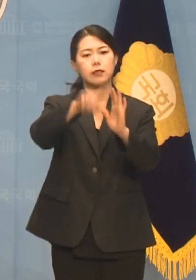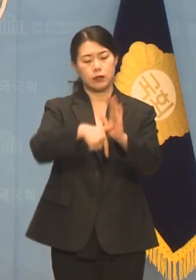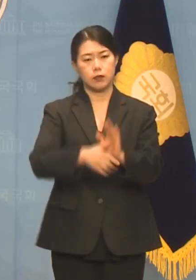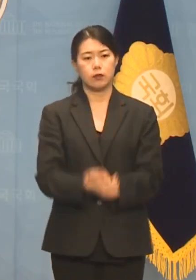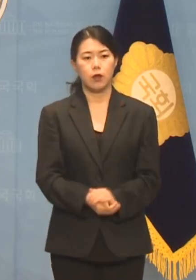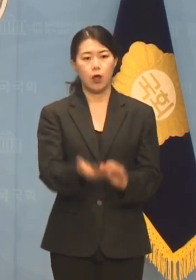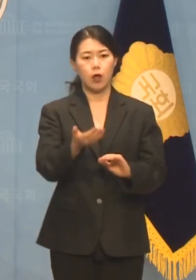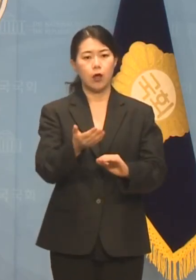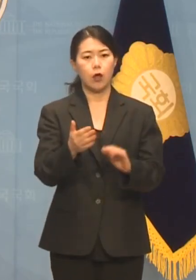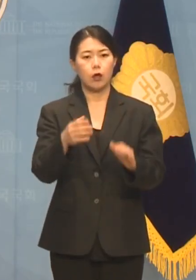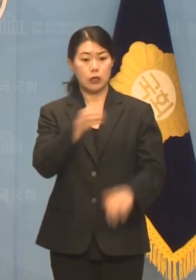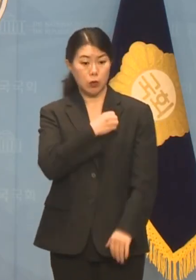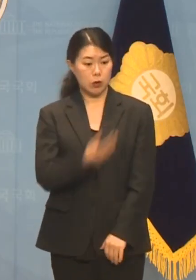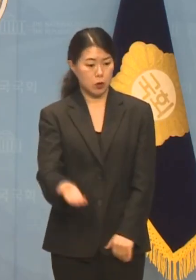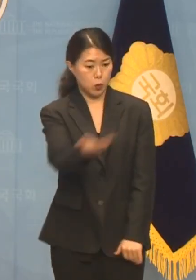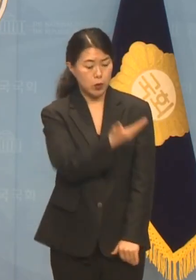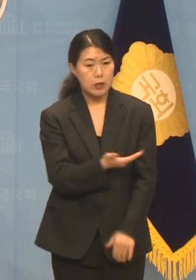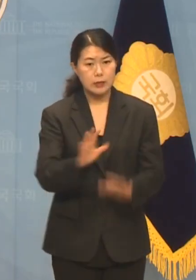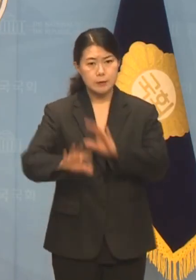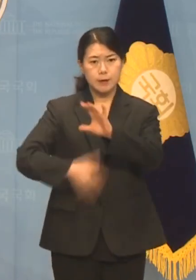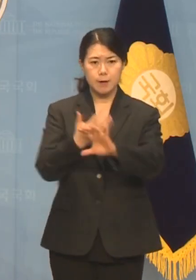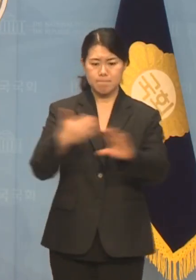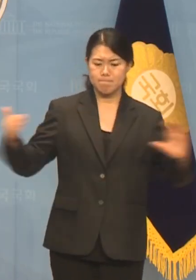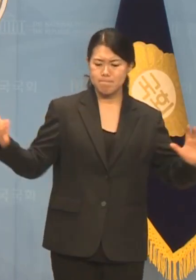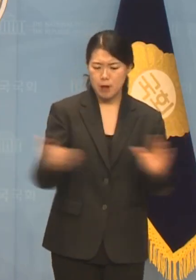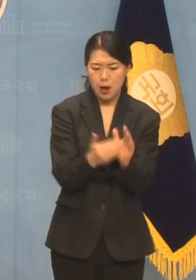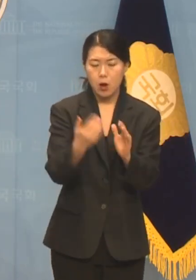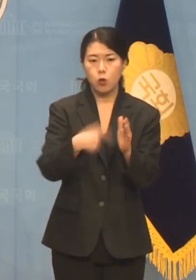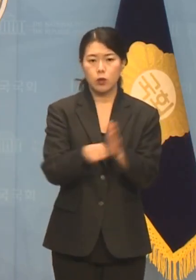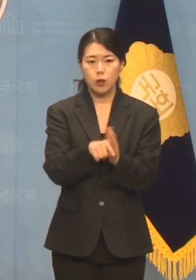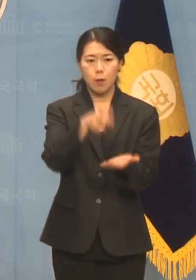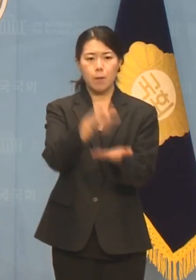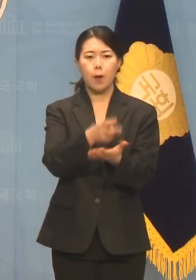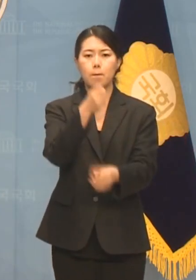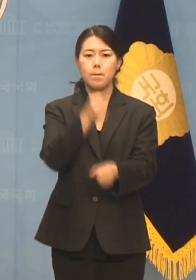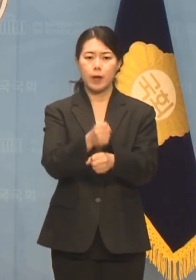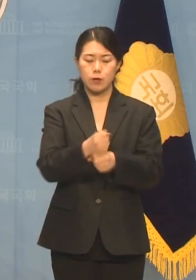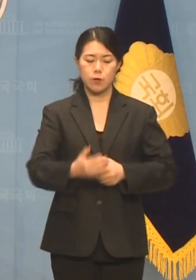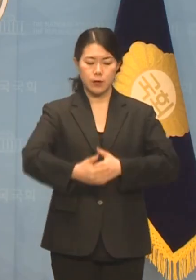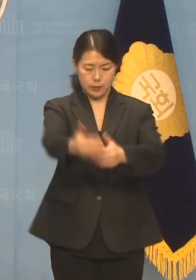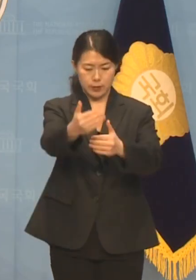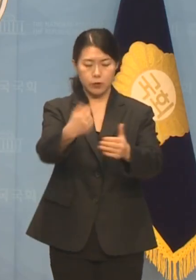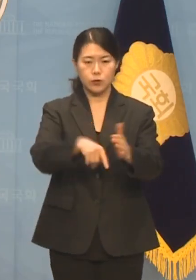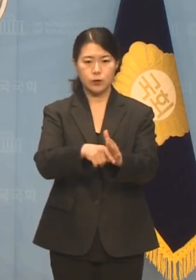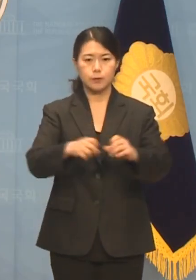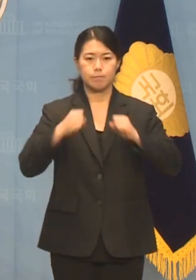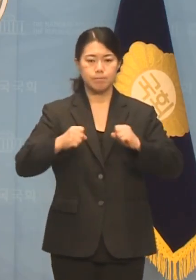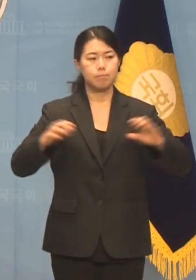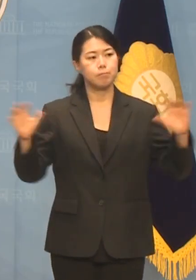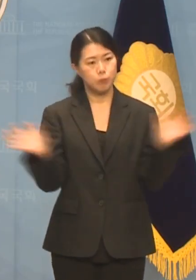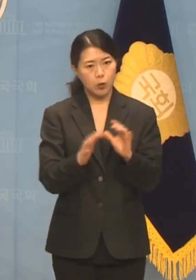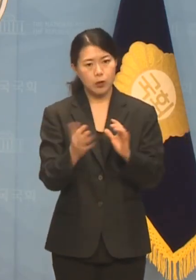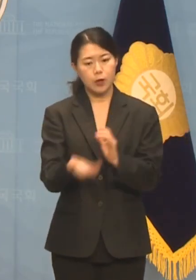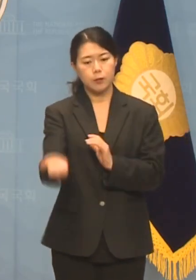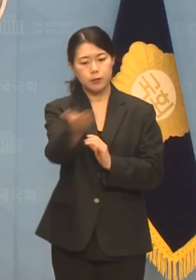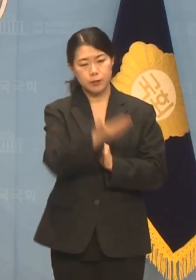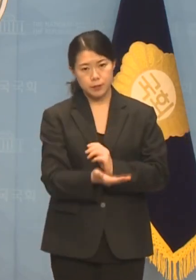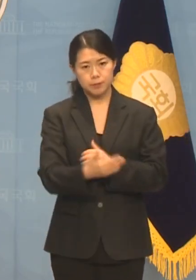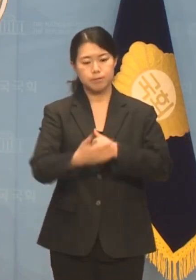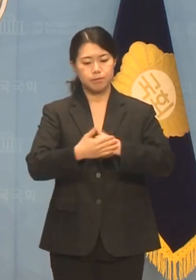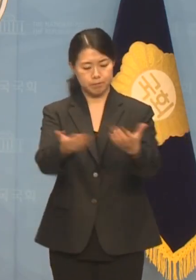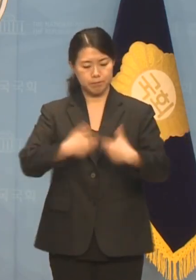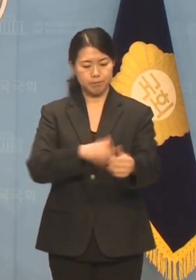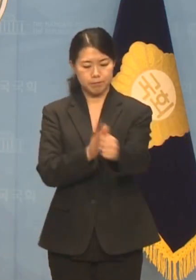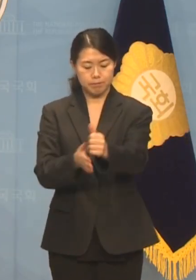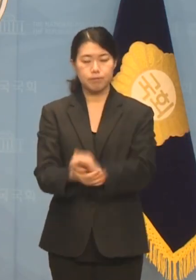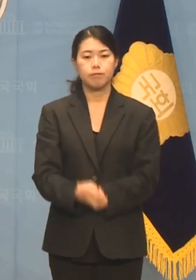선배 동료 의원님들께서 내란 종식을 위한 입법 과제를 실현해 나가는 데에 힘을 모아서 함께 해주시기를